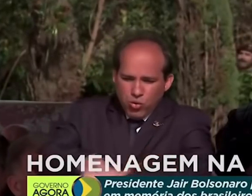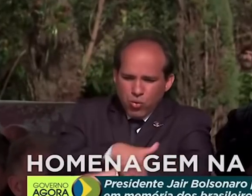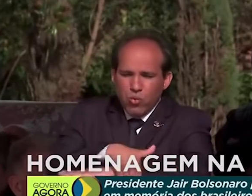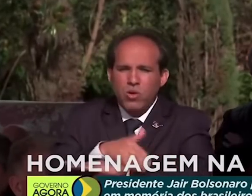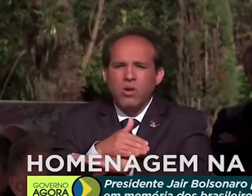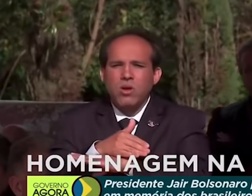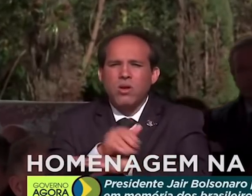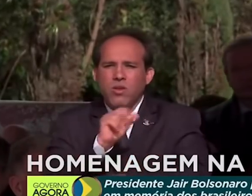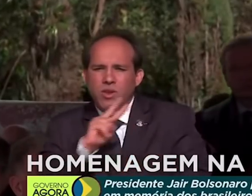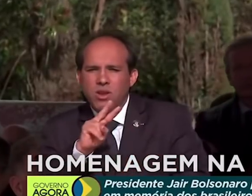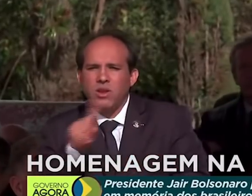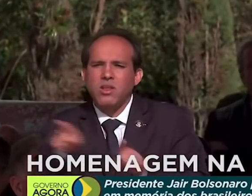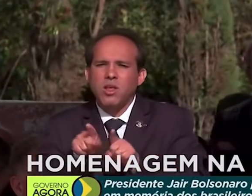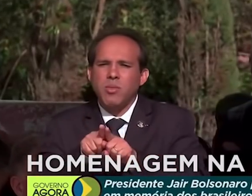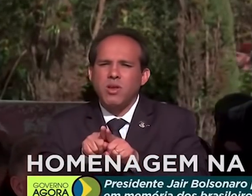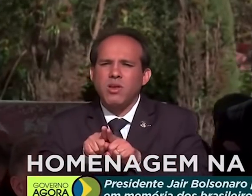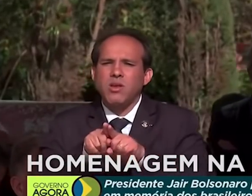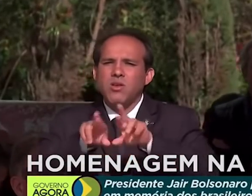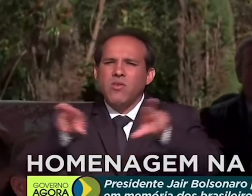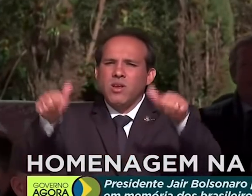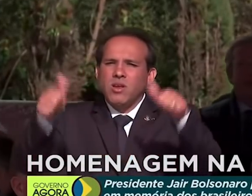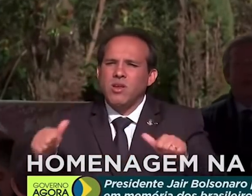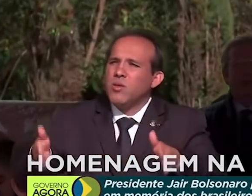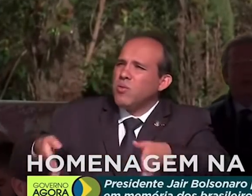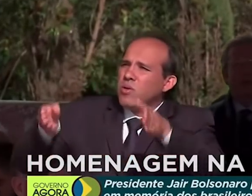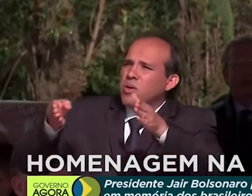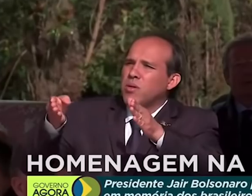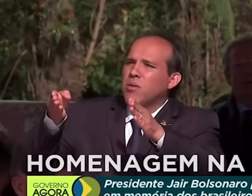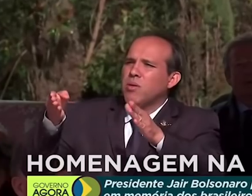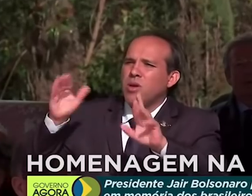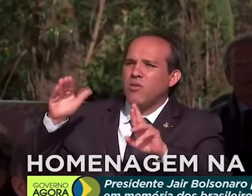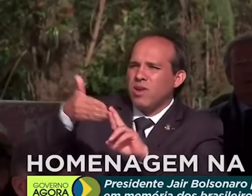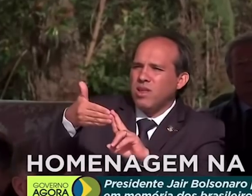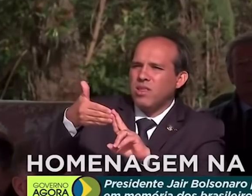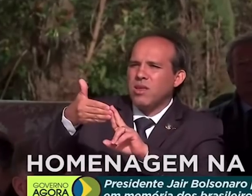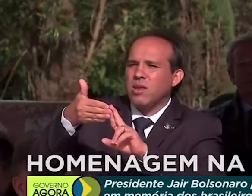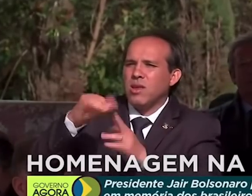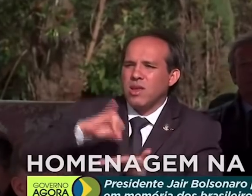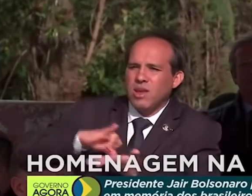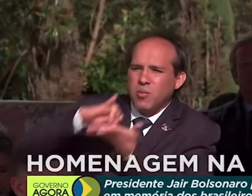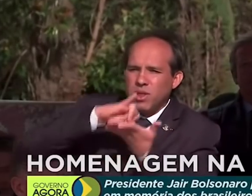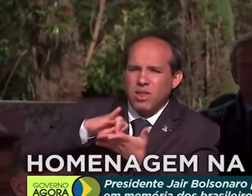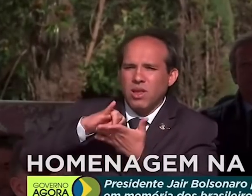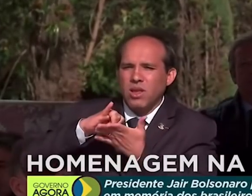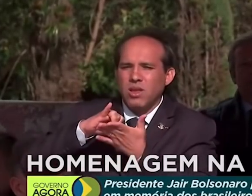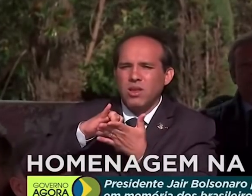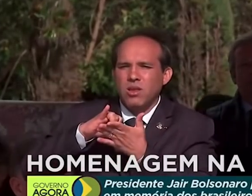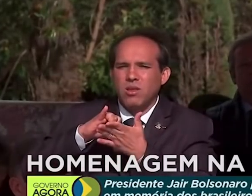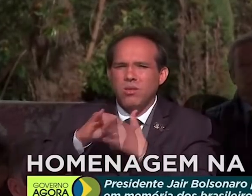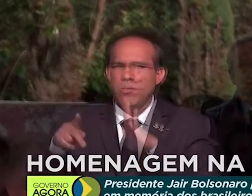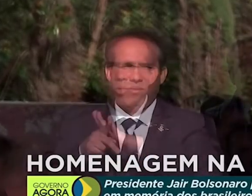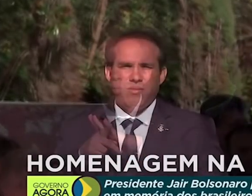de avenidas, de monumentos, de pontos capitais e de unidades militares no Brasil.